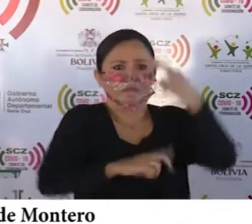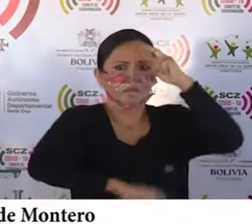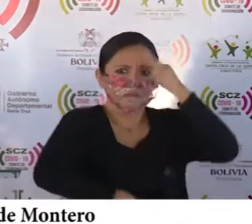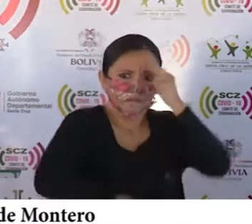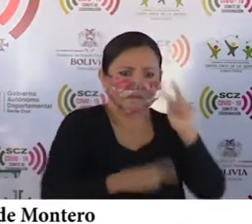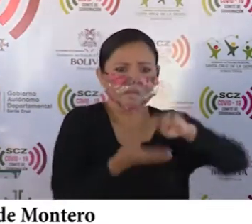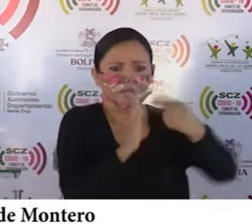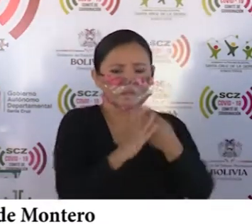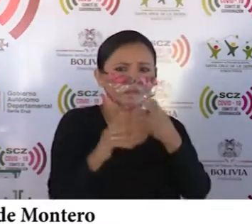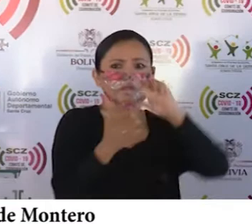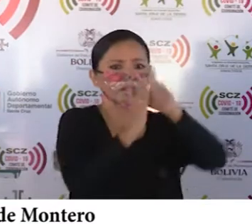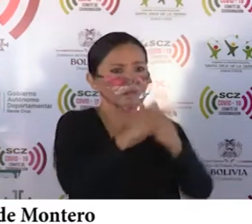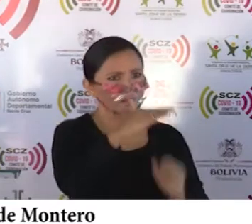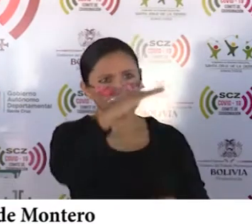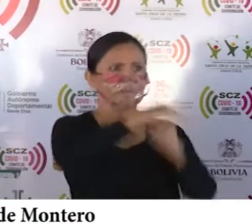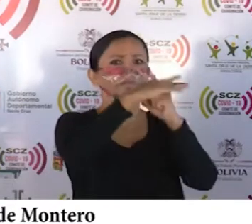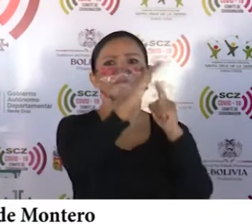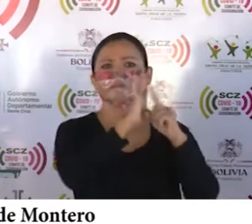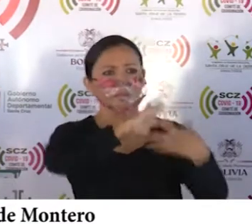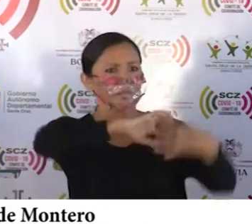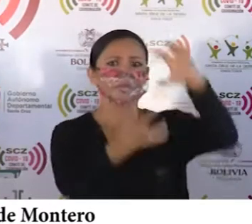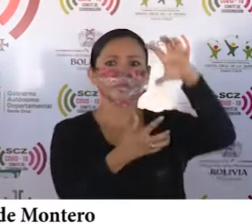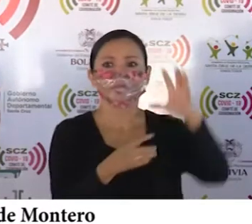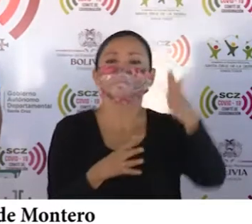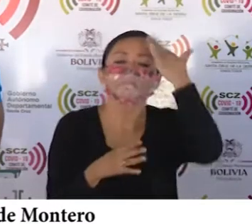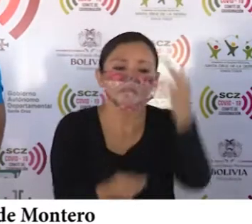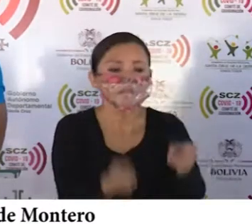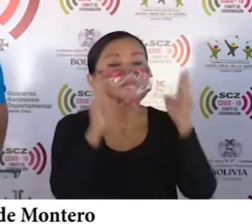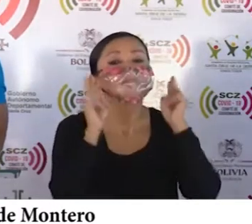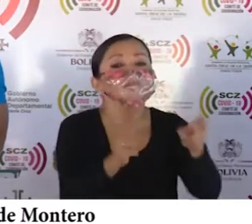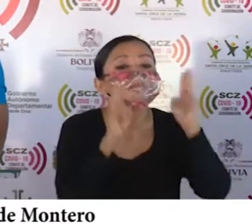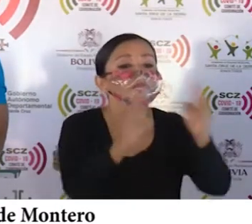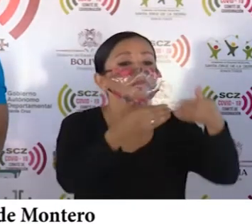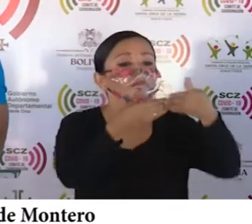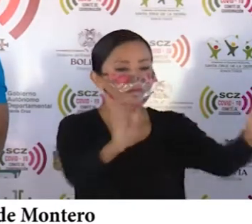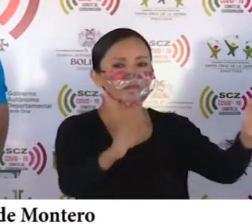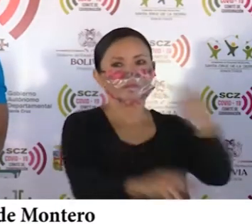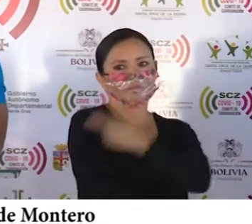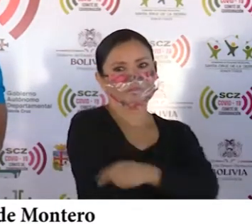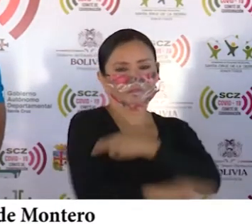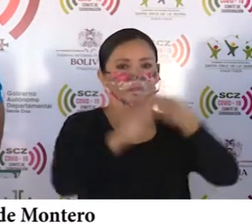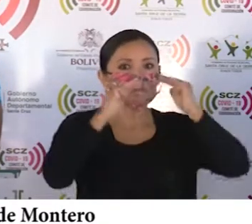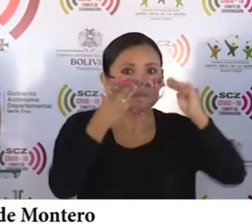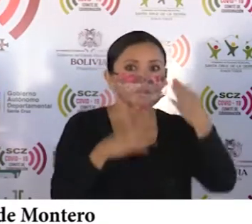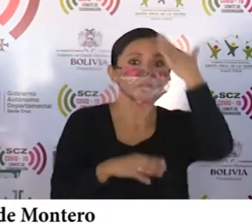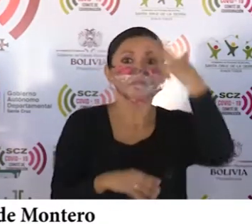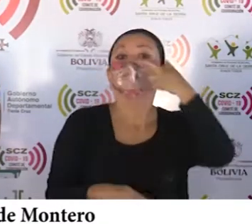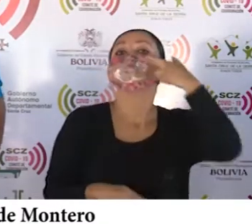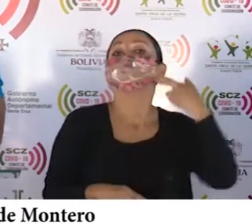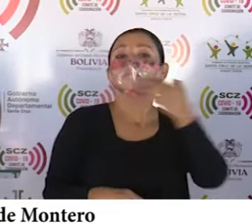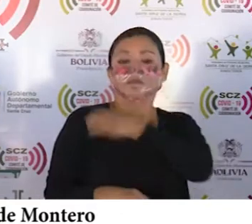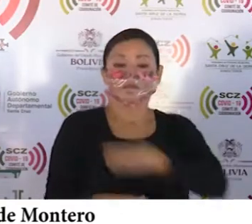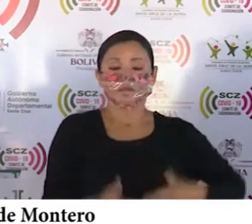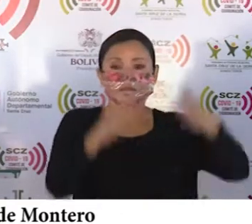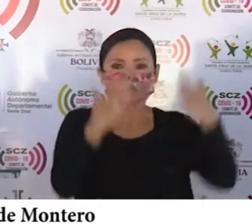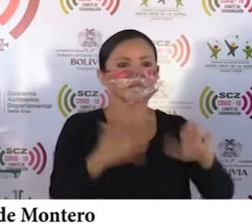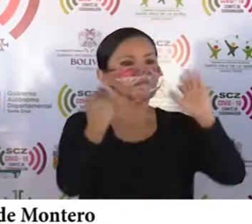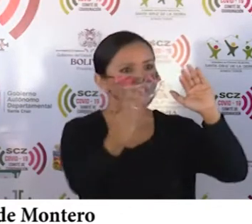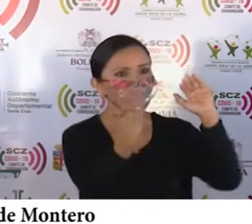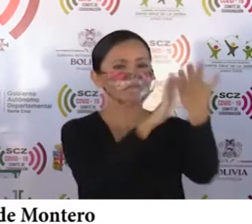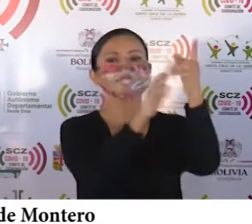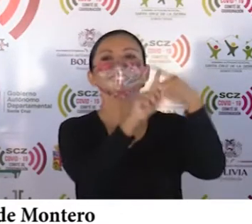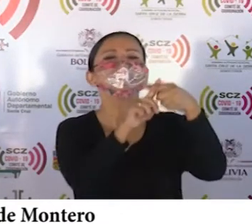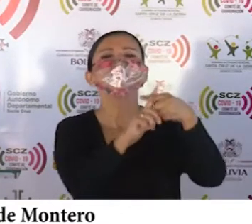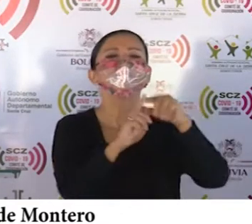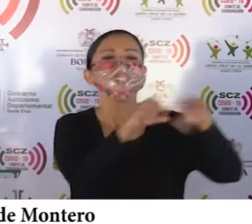virus nos sobrepase. Por eso urge la apertura del Hospital Montero y el gobernador Rubén Costas ha interpuesto una